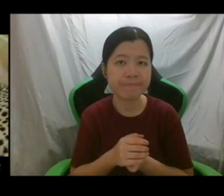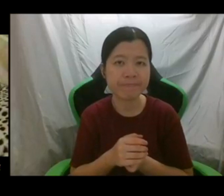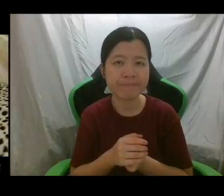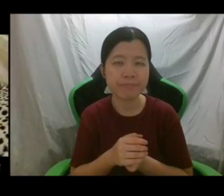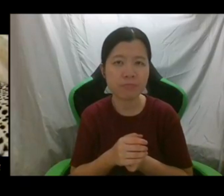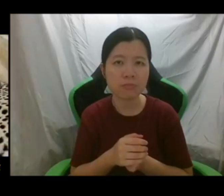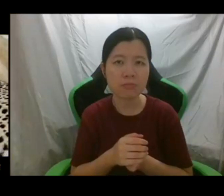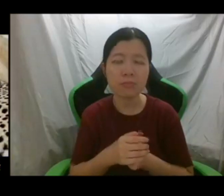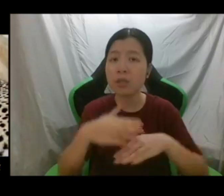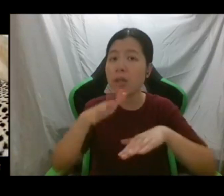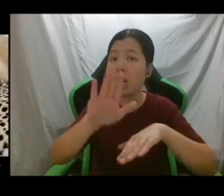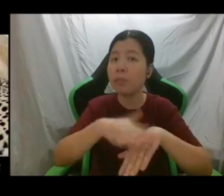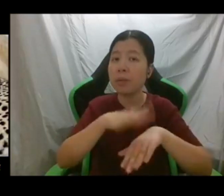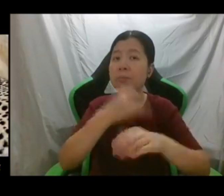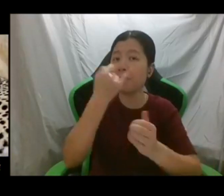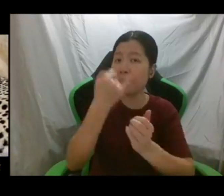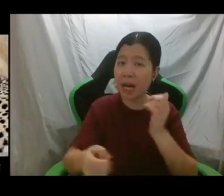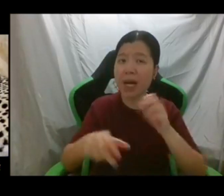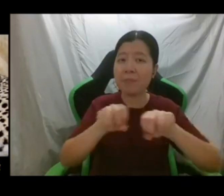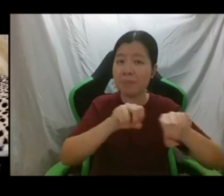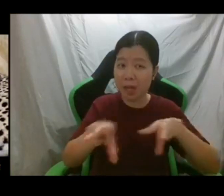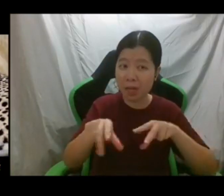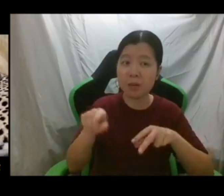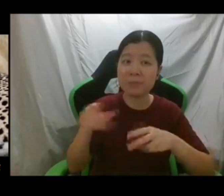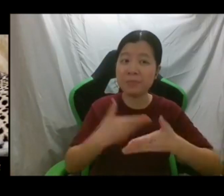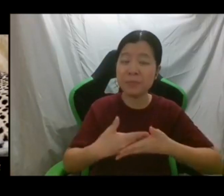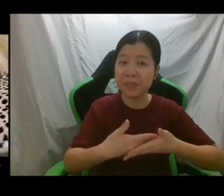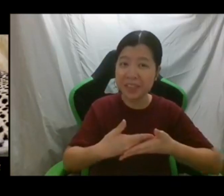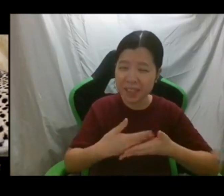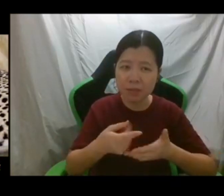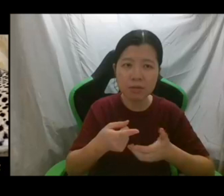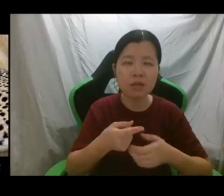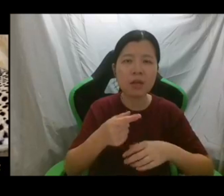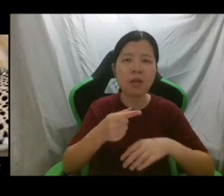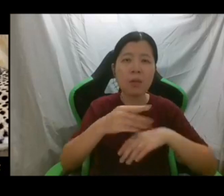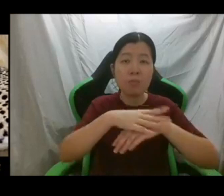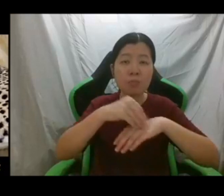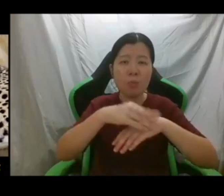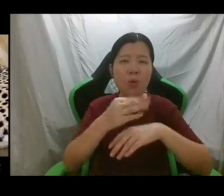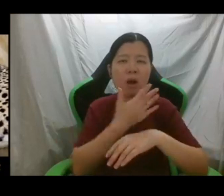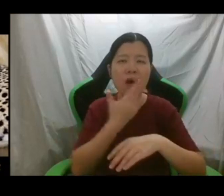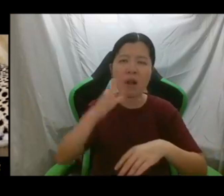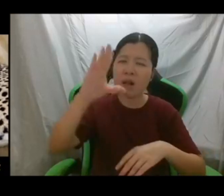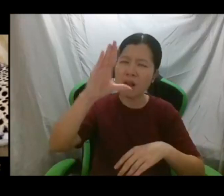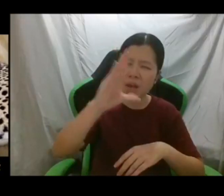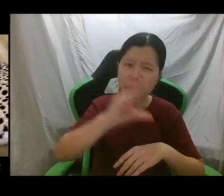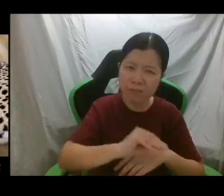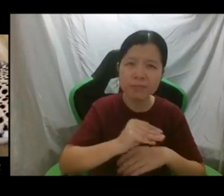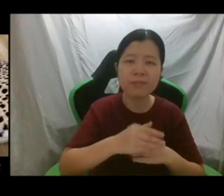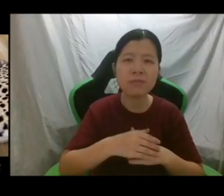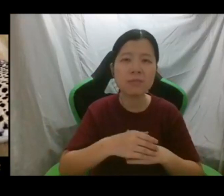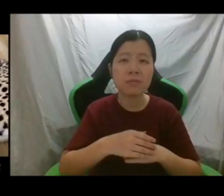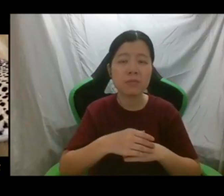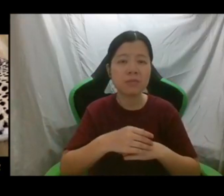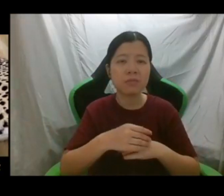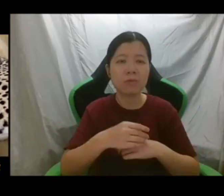啱啱出世嘅獵豹，皮毛嘅顏色好深，唔係咁易發現